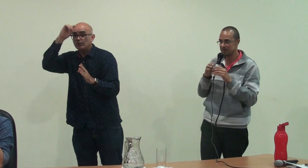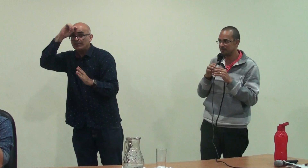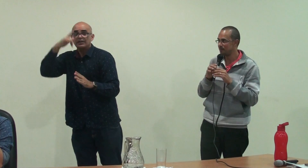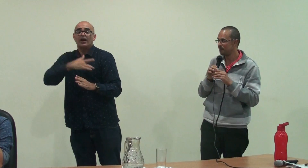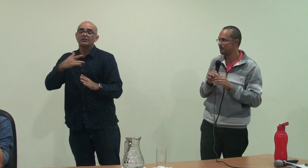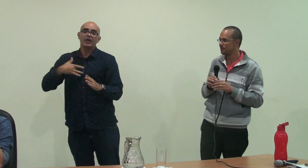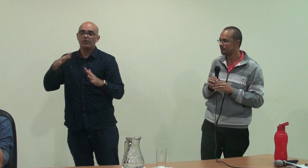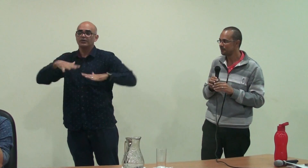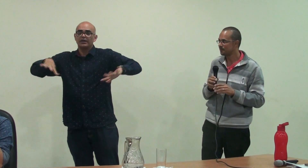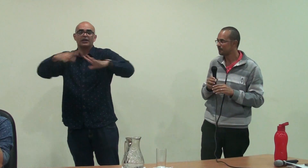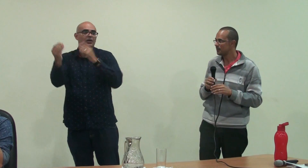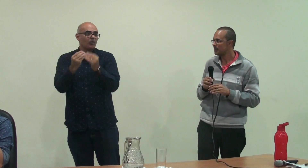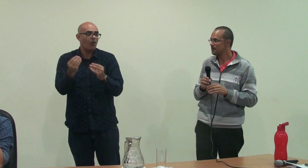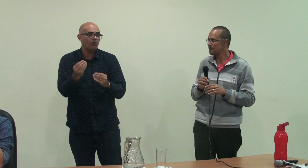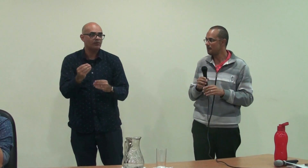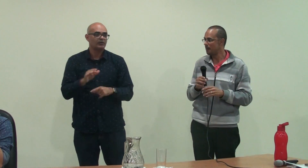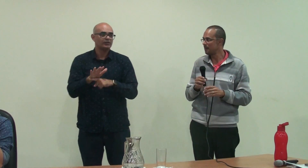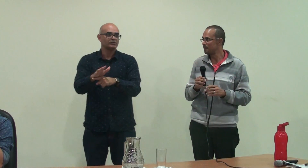saúde.